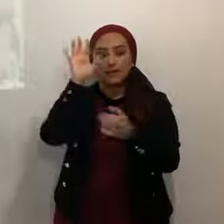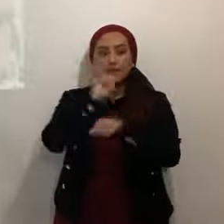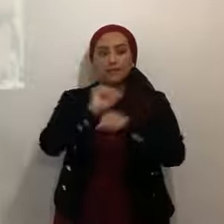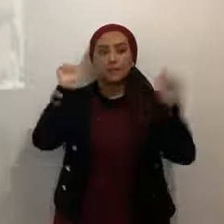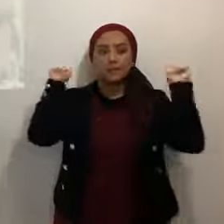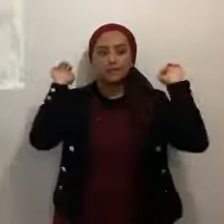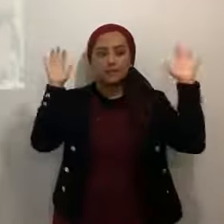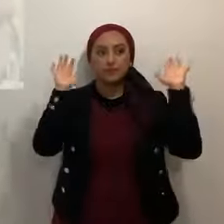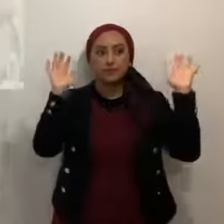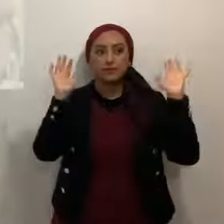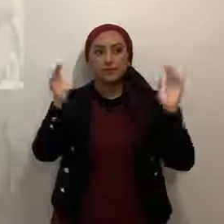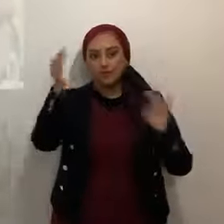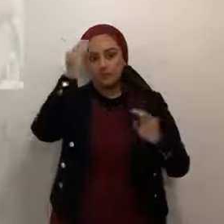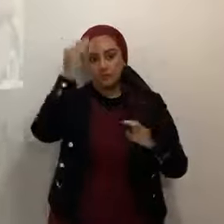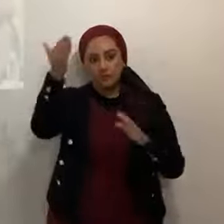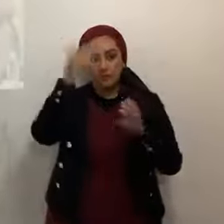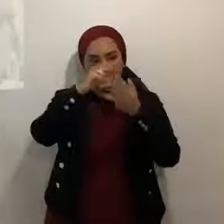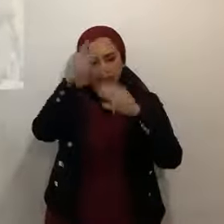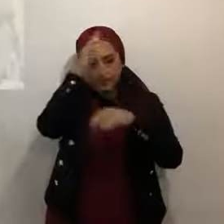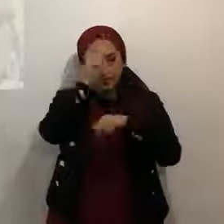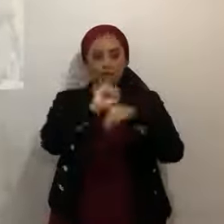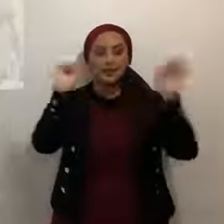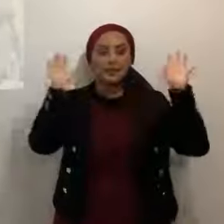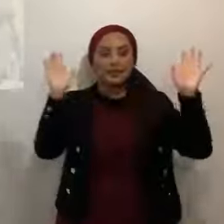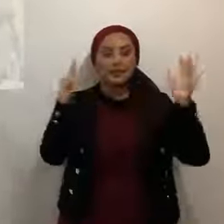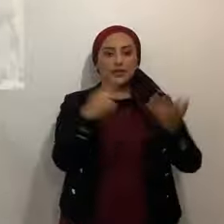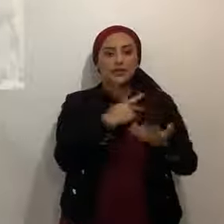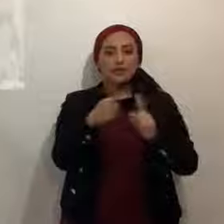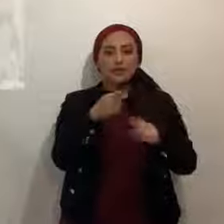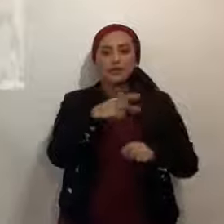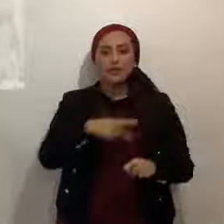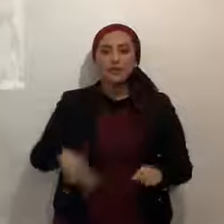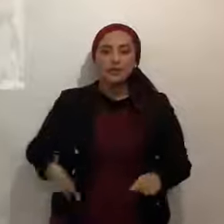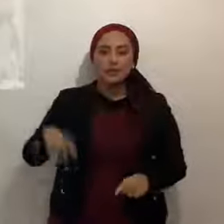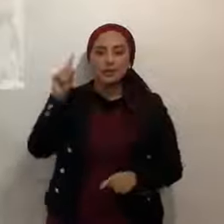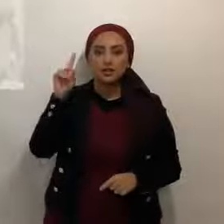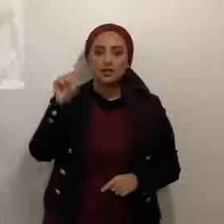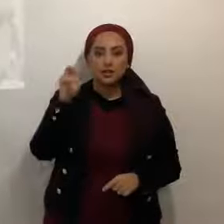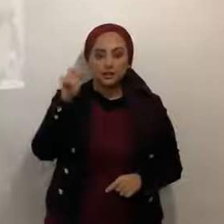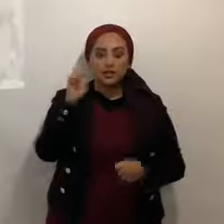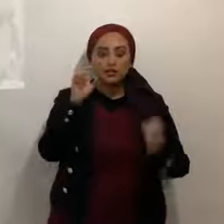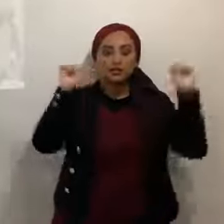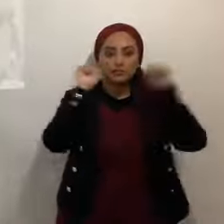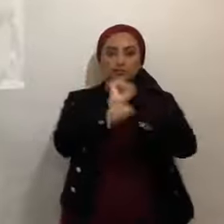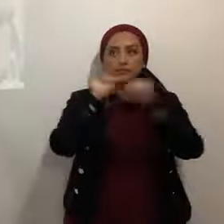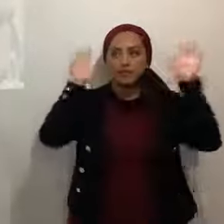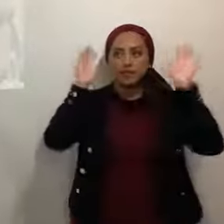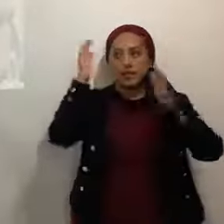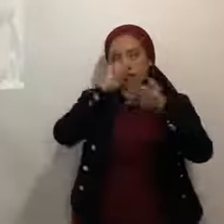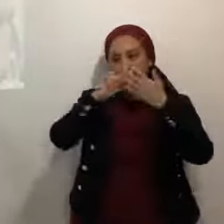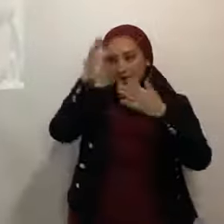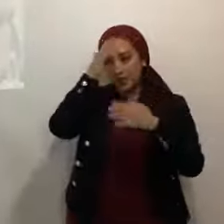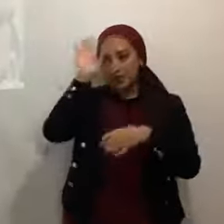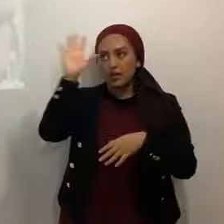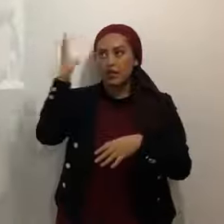sea, reconocer al Eterno por sus maravillas. Es un salmo del rey David. Darle gloria al Eterno por sus maravillas. Bendito es